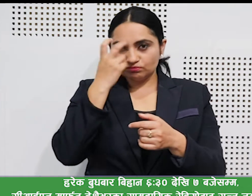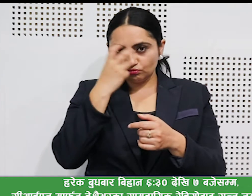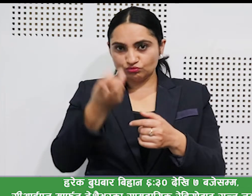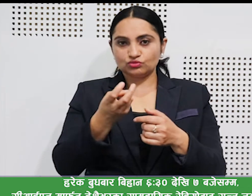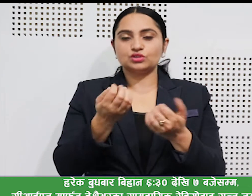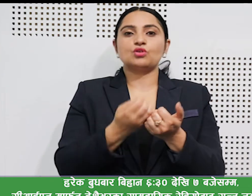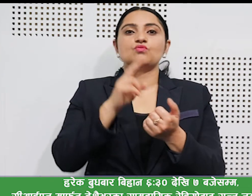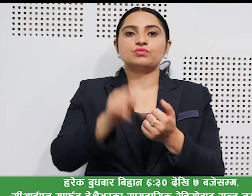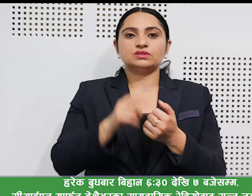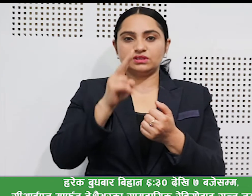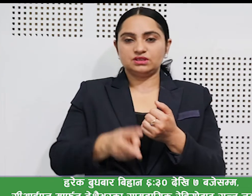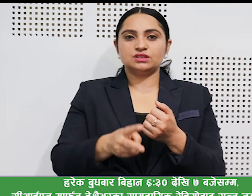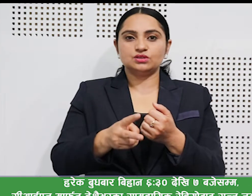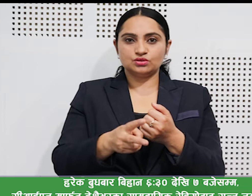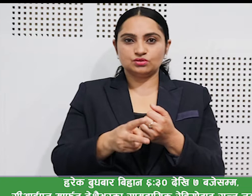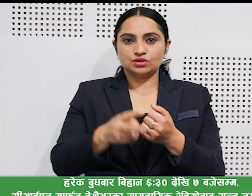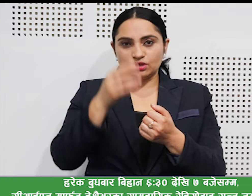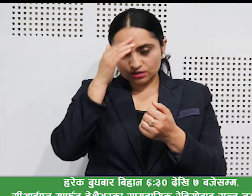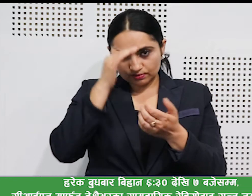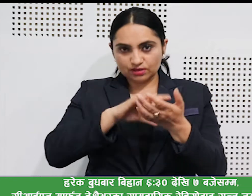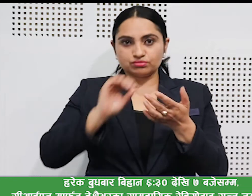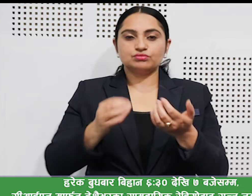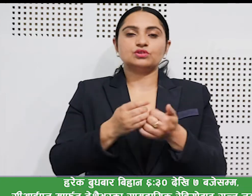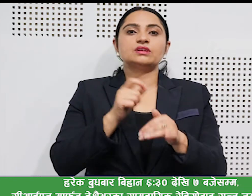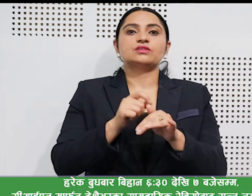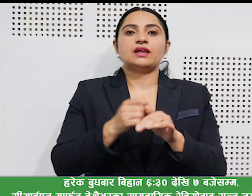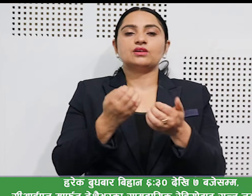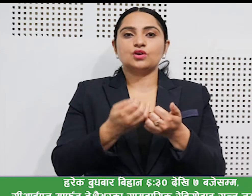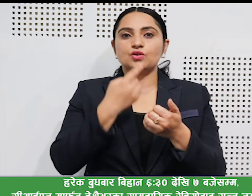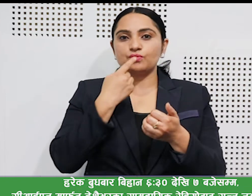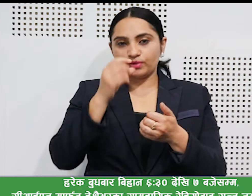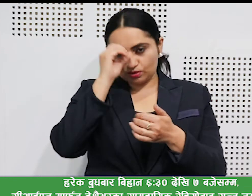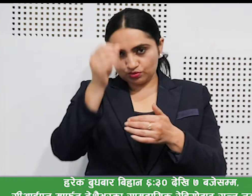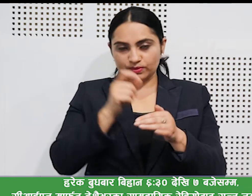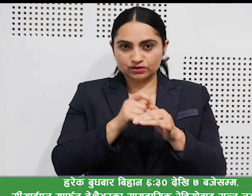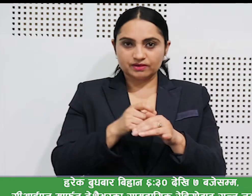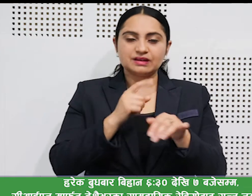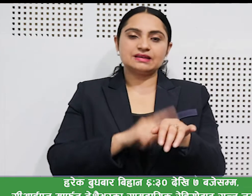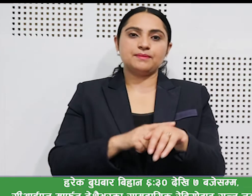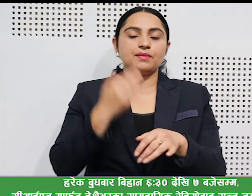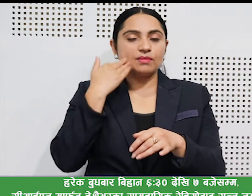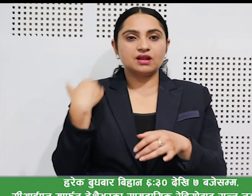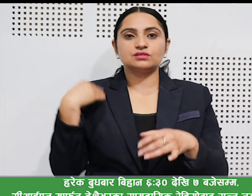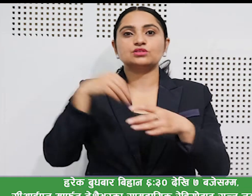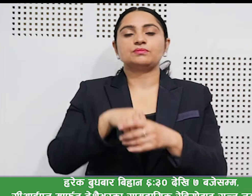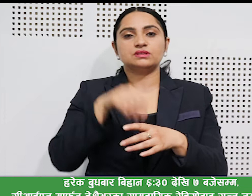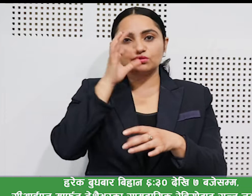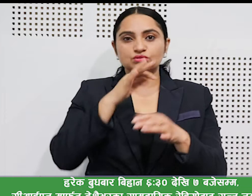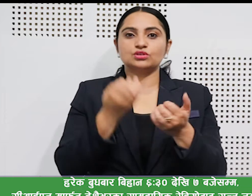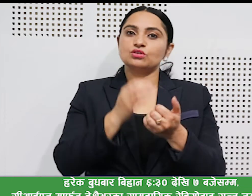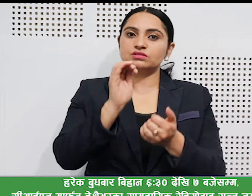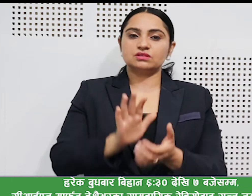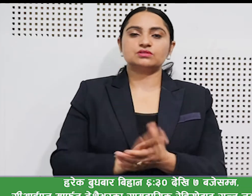चाहिँ त्यसको सम्बोधनको तयारीहरू गर्न सक्यो भने यो विपद पूर्व तयारीको क्रममा चाहिँ महिलाहरूको सहभागितालाई हामी चाहिँ सुनिश्चित गर्न